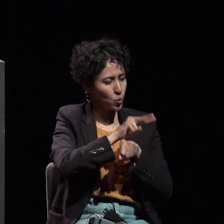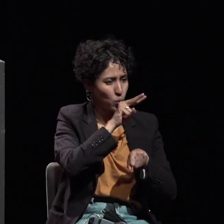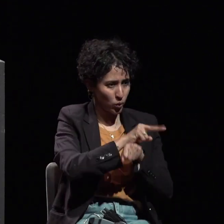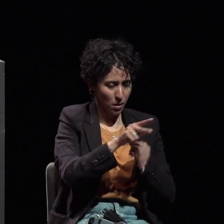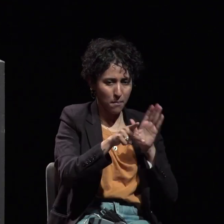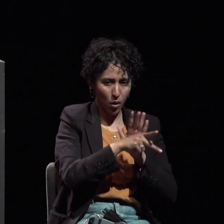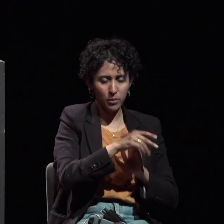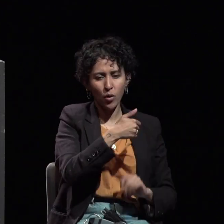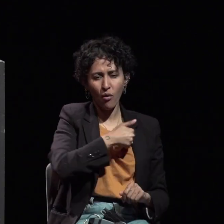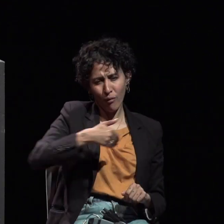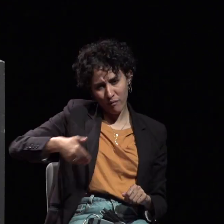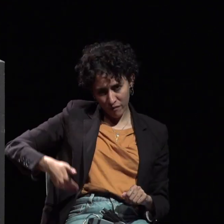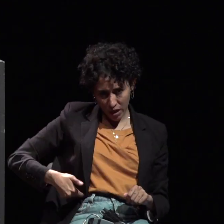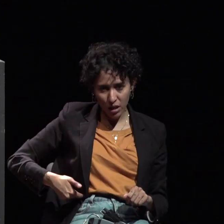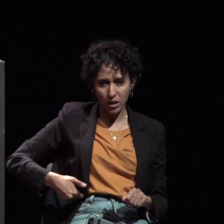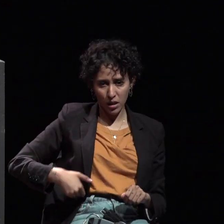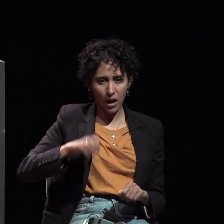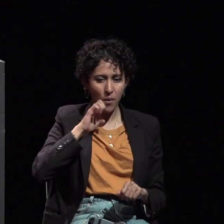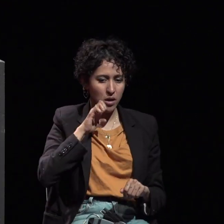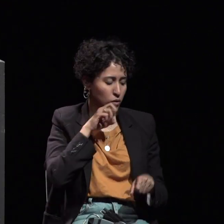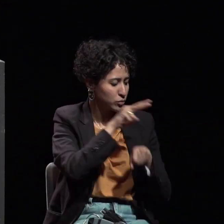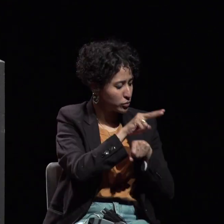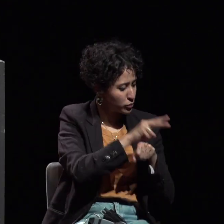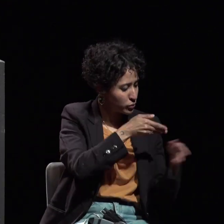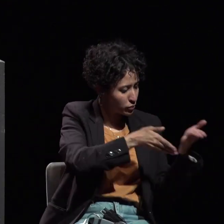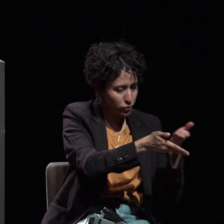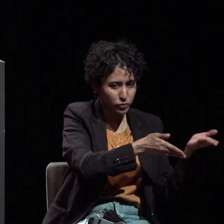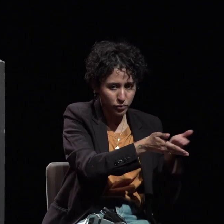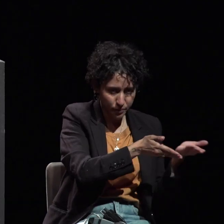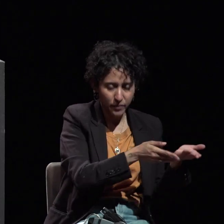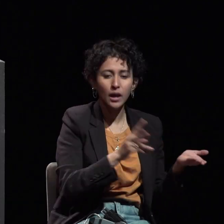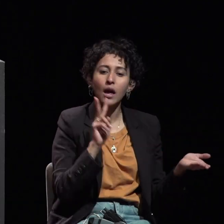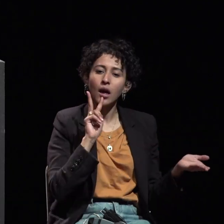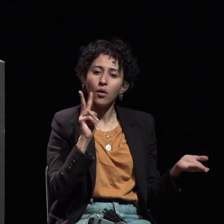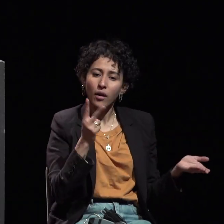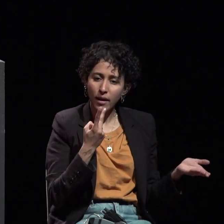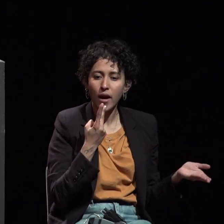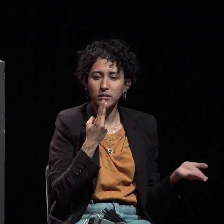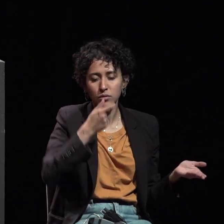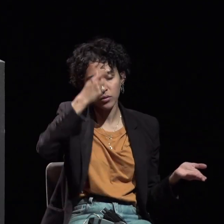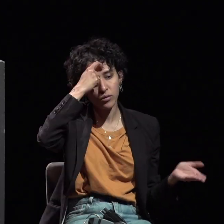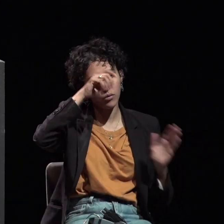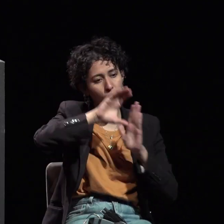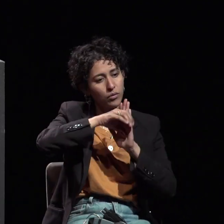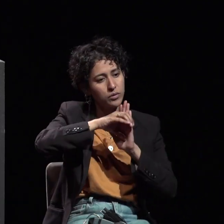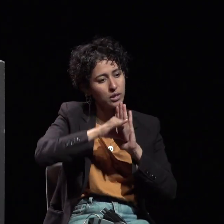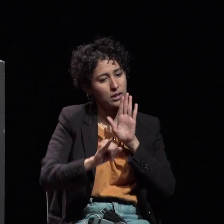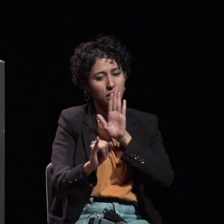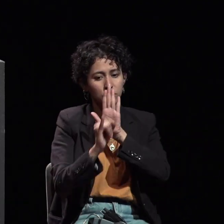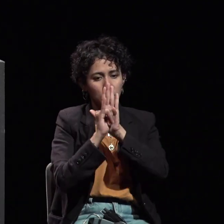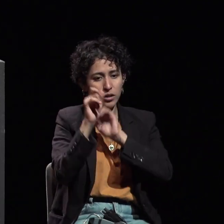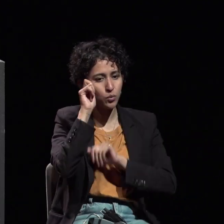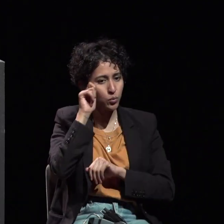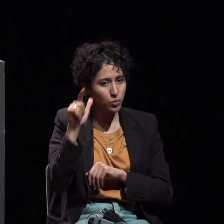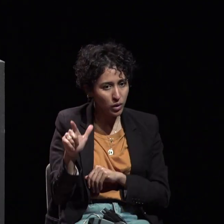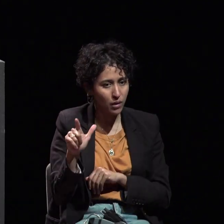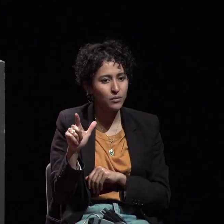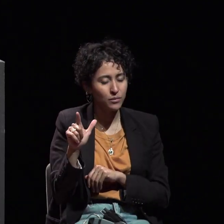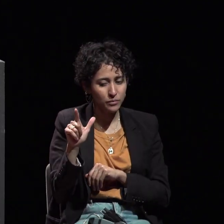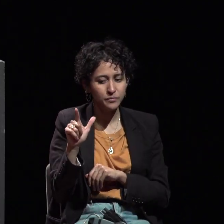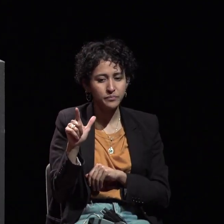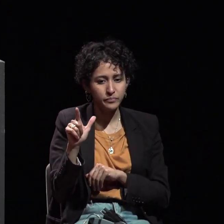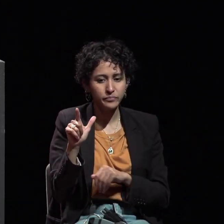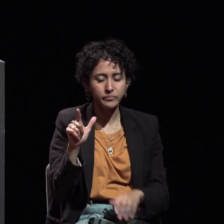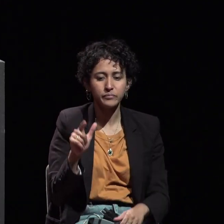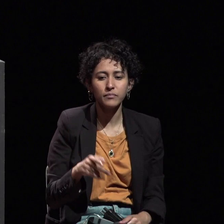Estado para os Shuar, né, e reconhecem-se sob a noção de identidade cultural, segundo a qual as tsantsa já não mais os caracterizaria